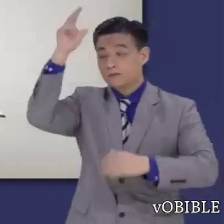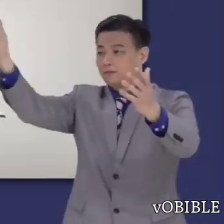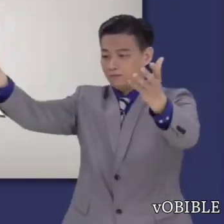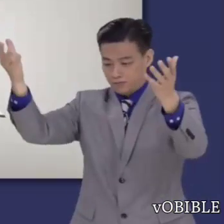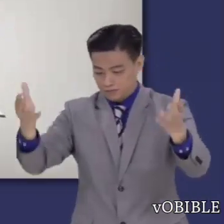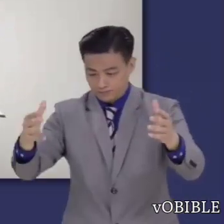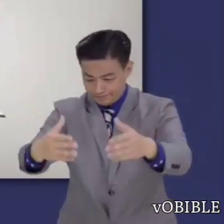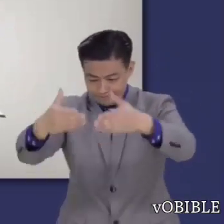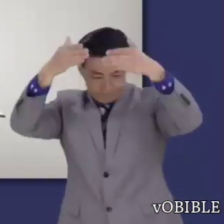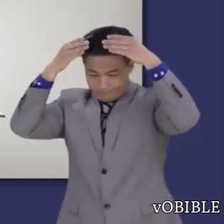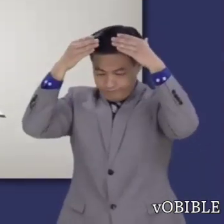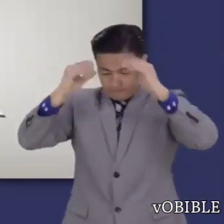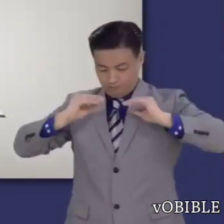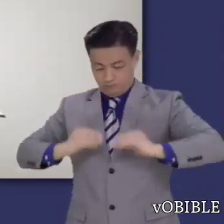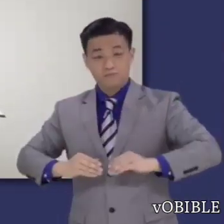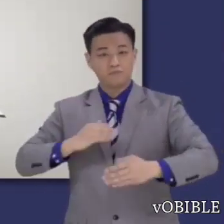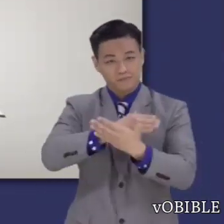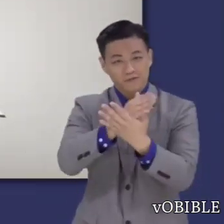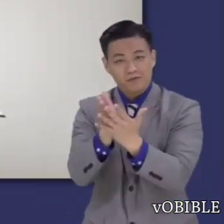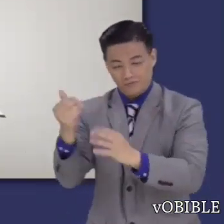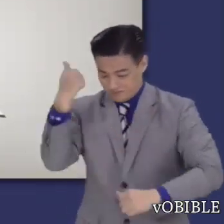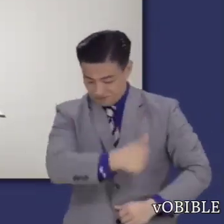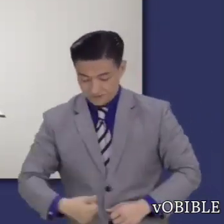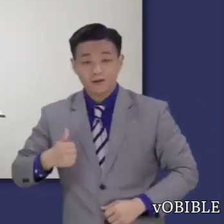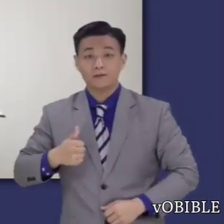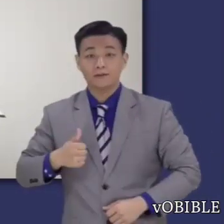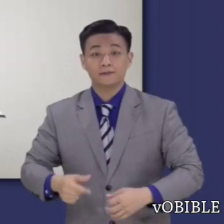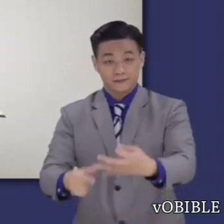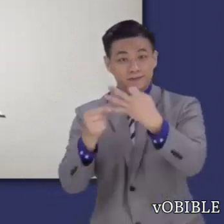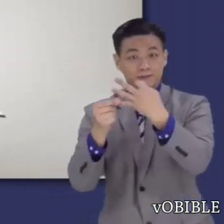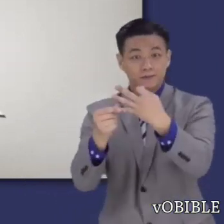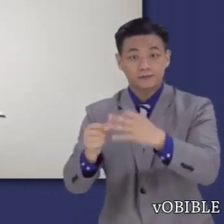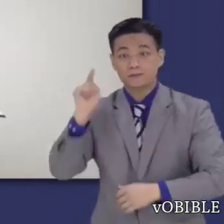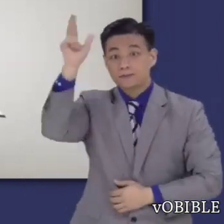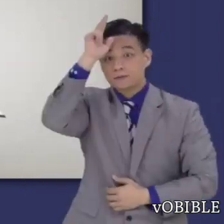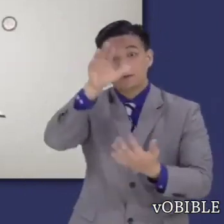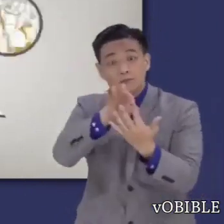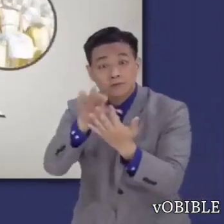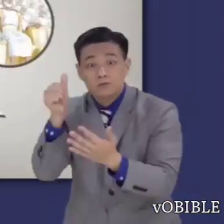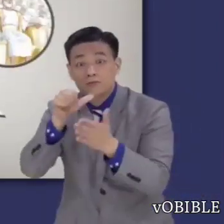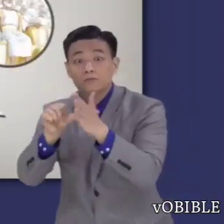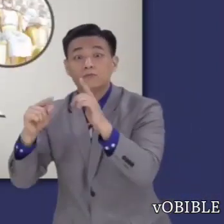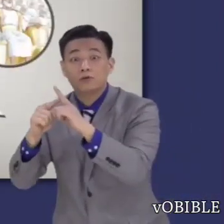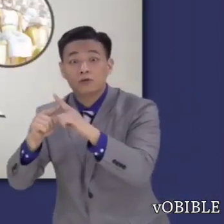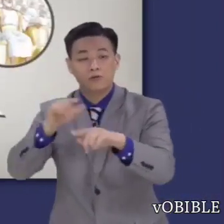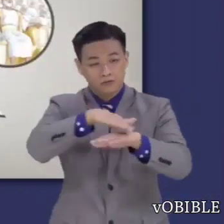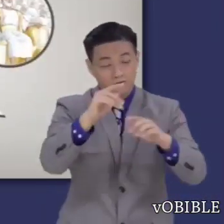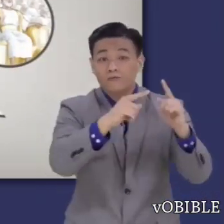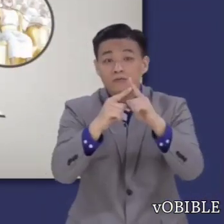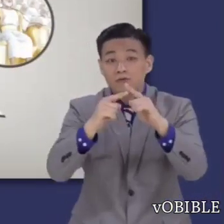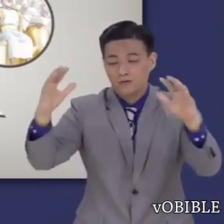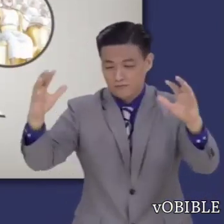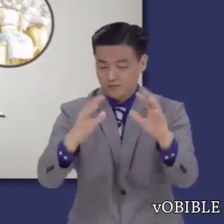我们要穿起上帝所赐的全副盔甲。耶和华召集犹太人和其他民族的人，与